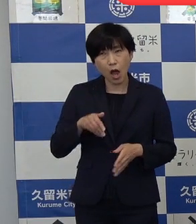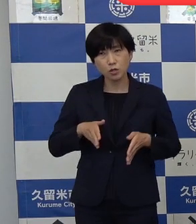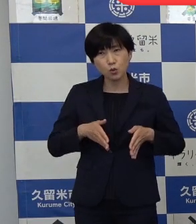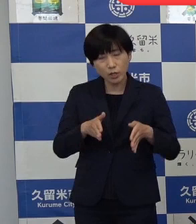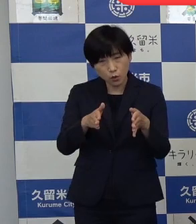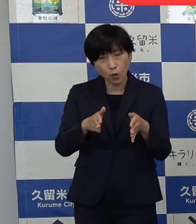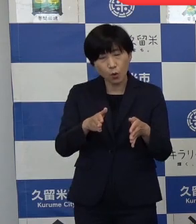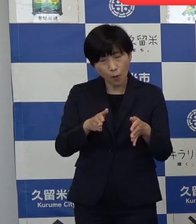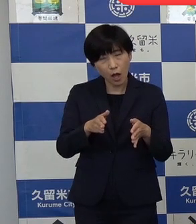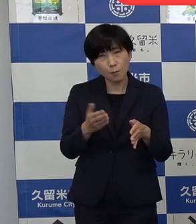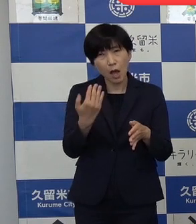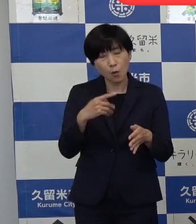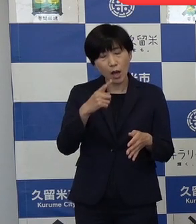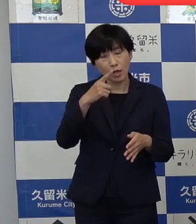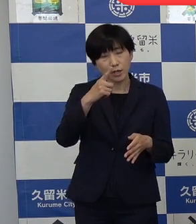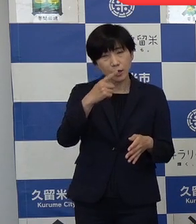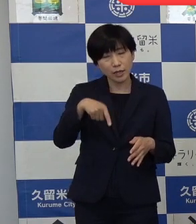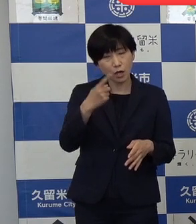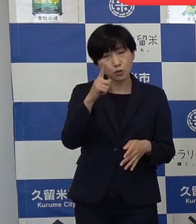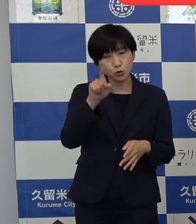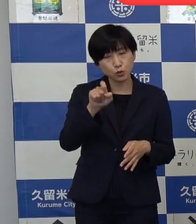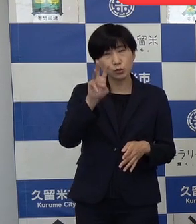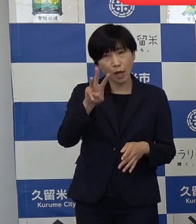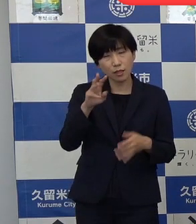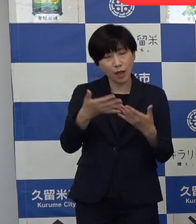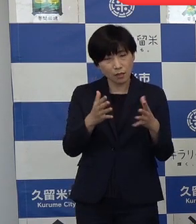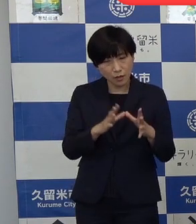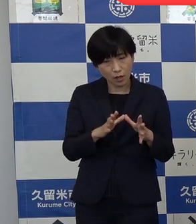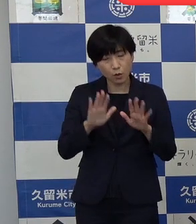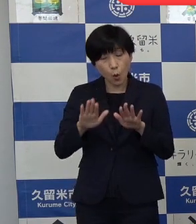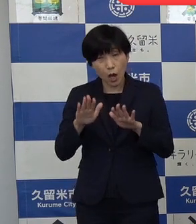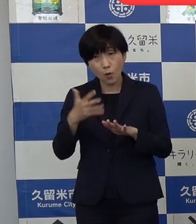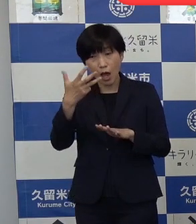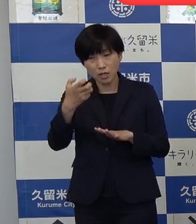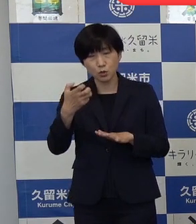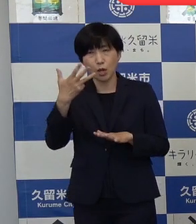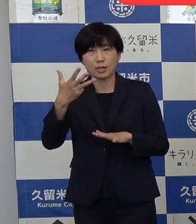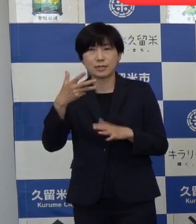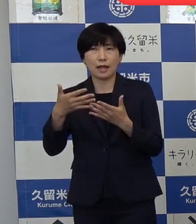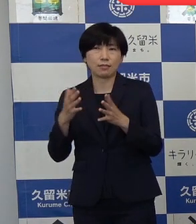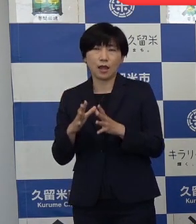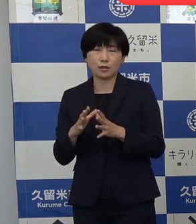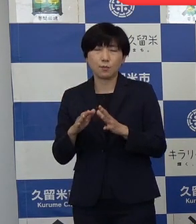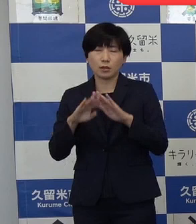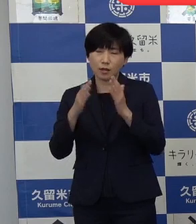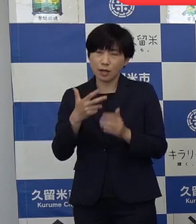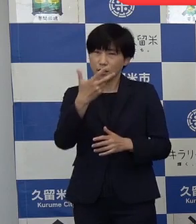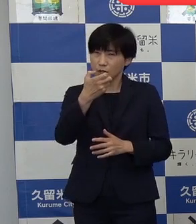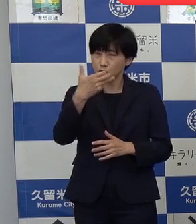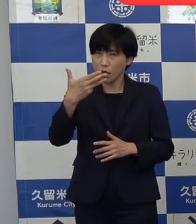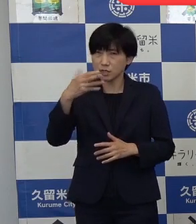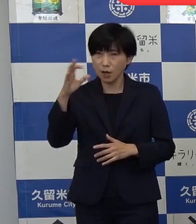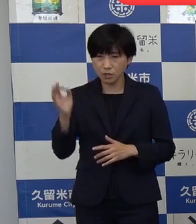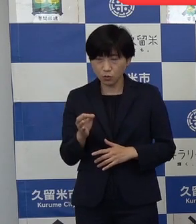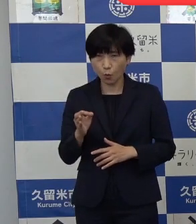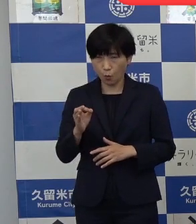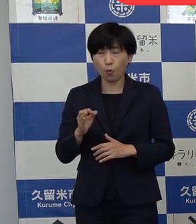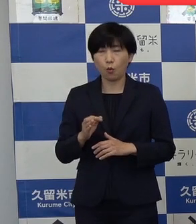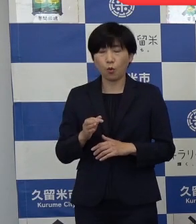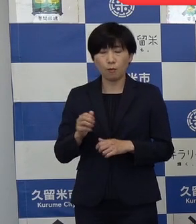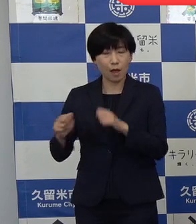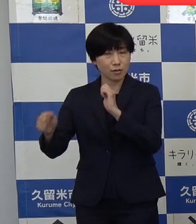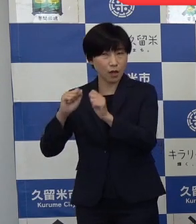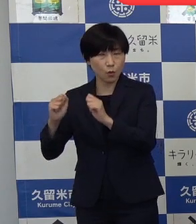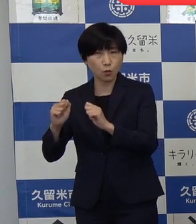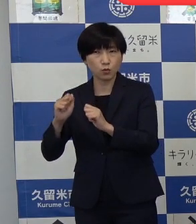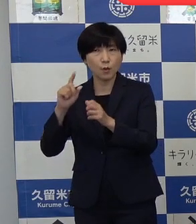年が113団体、今回は88団体、約 78%、 太鼓協議会